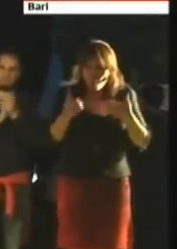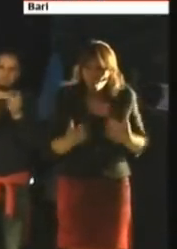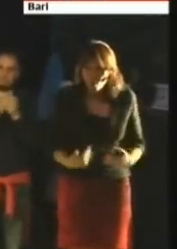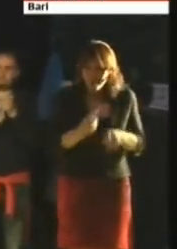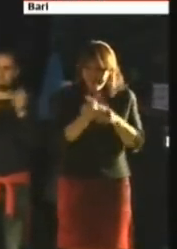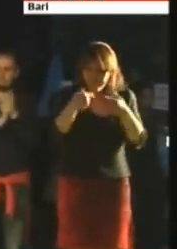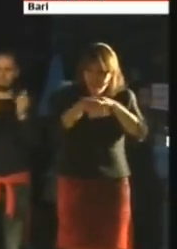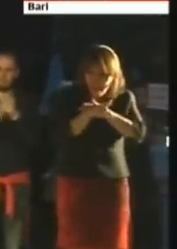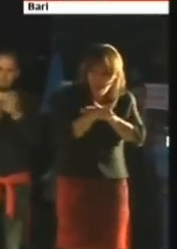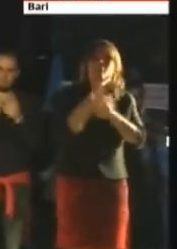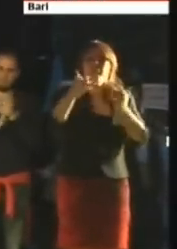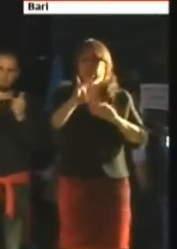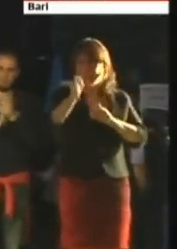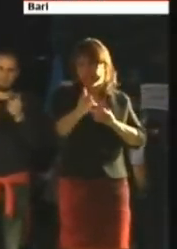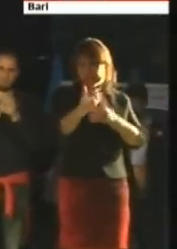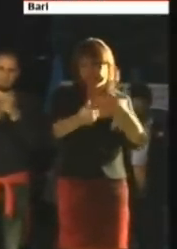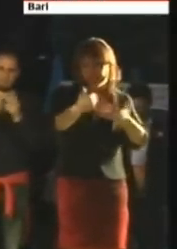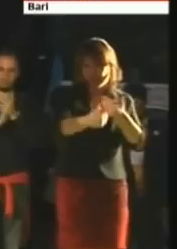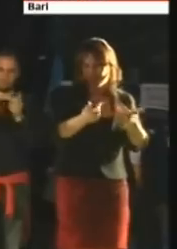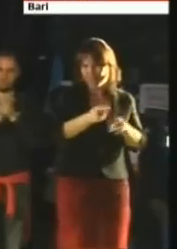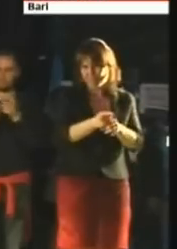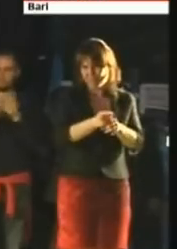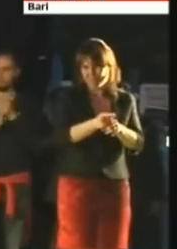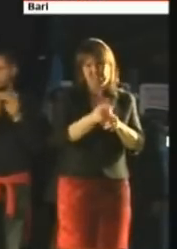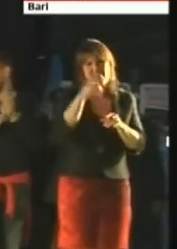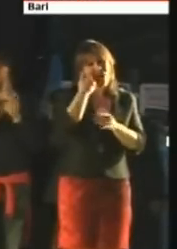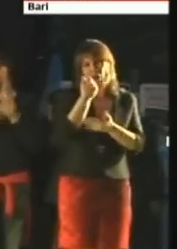Che vergogna, che vergogna. E diamo